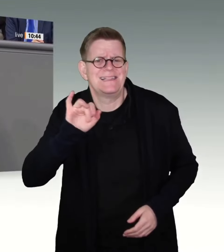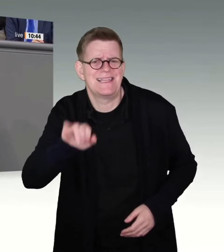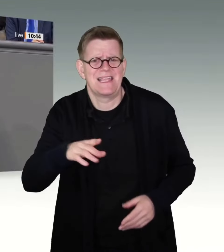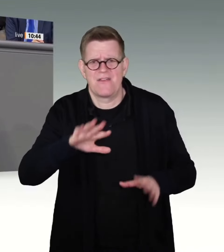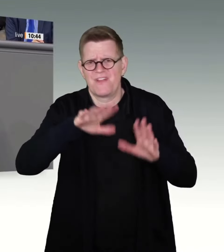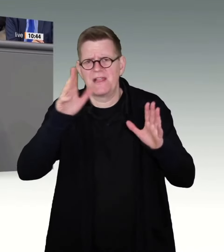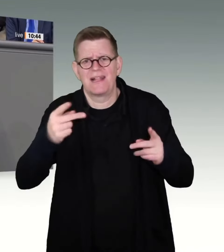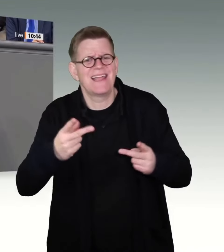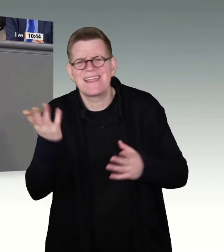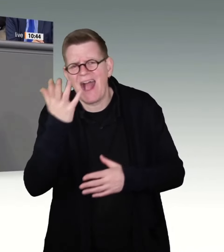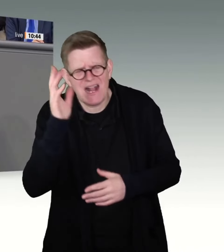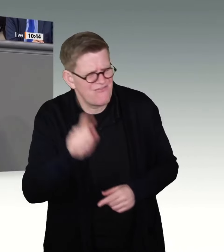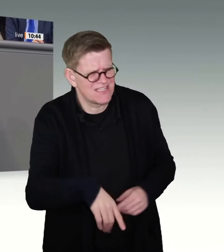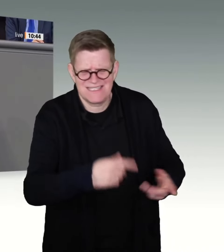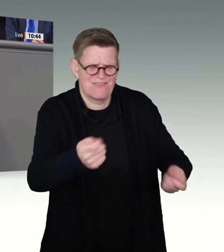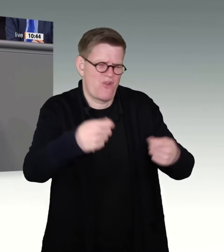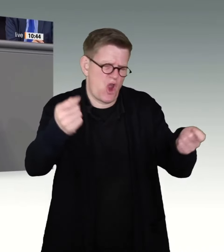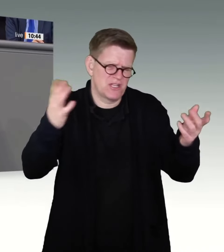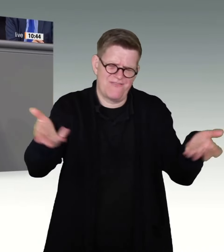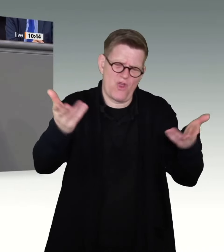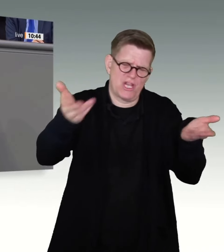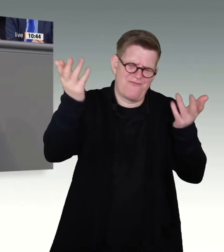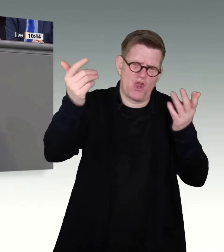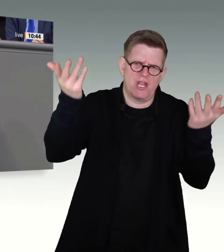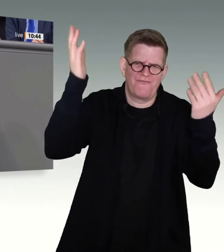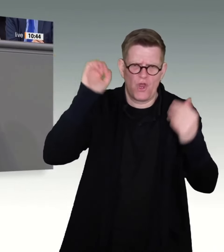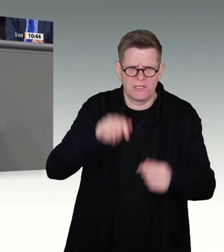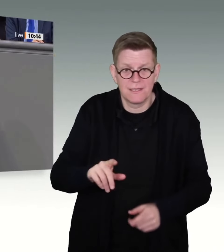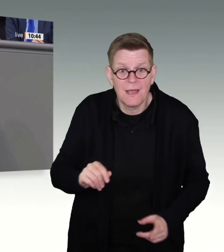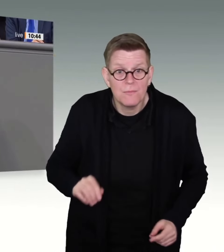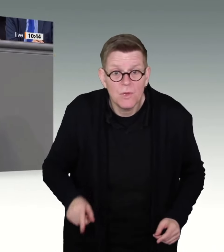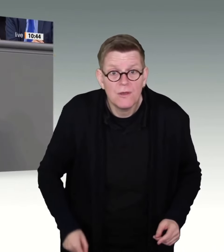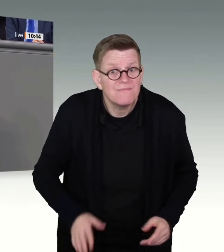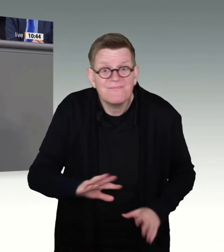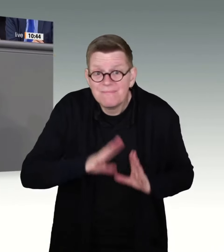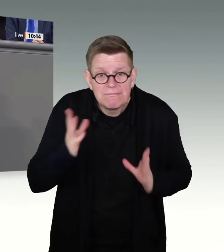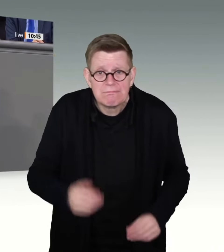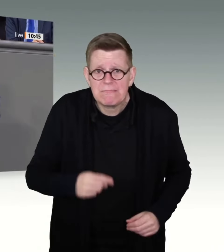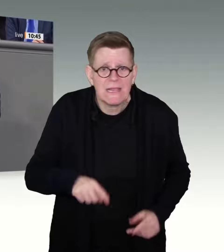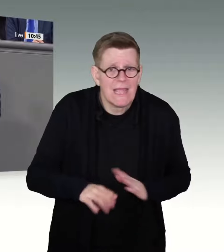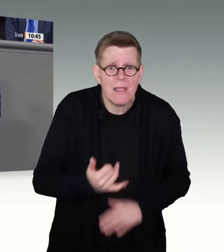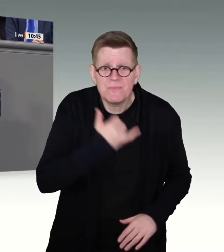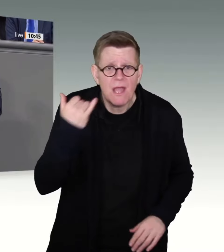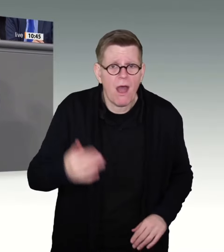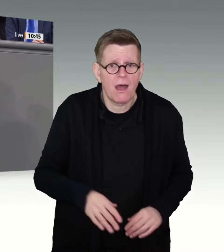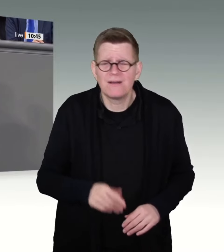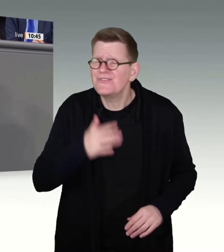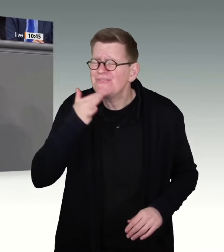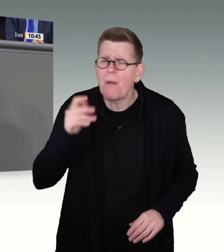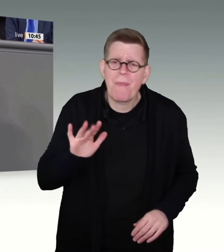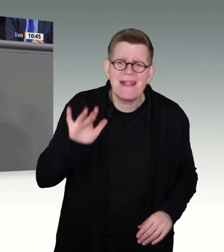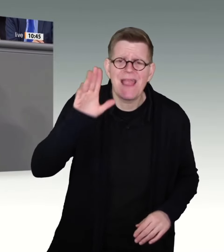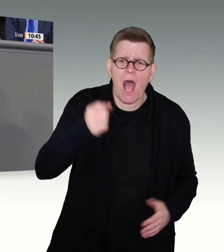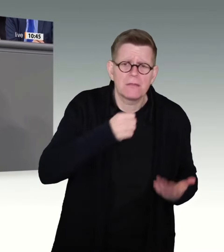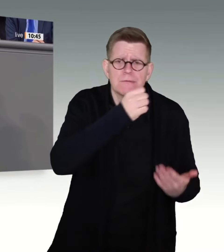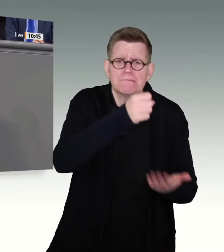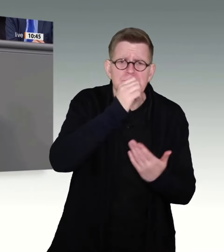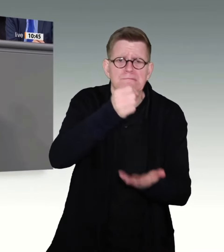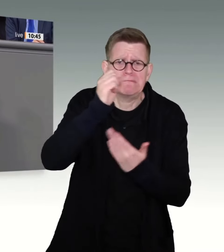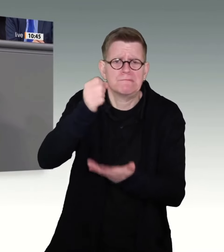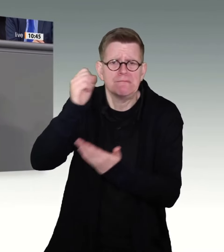hat uns zweistellige Milliardenbeträge im Jahr gekostet. Und dann hat die Union selber, das war so ein Abschiedsgesenk der letzten